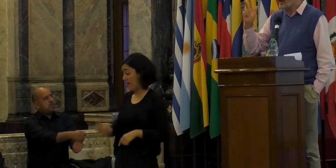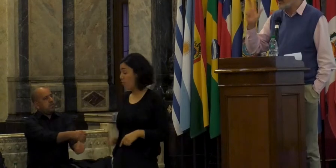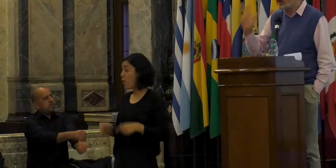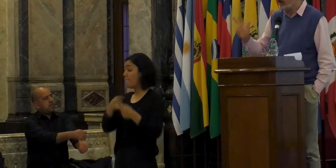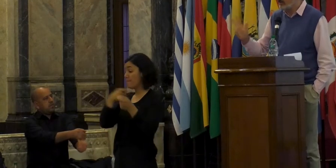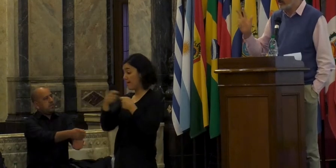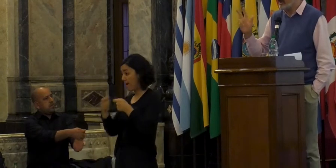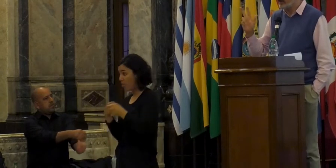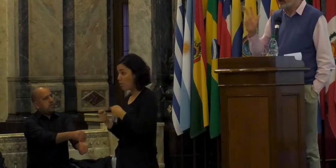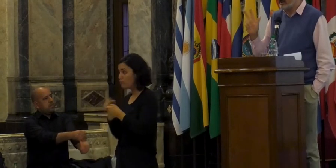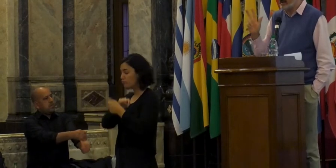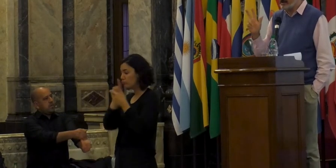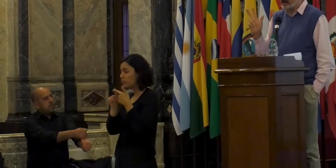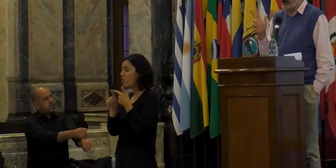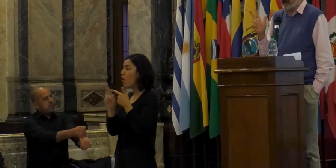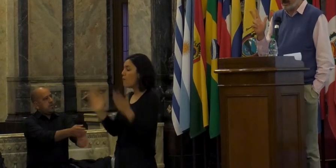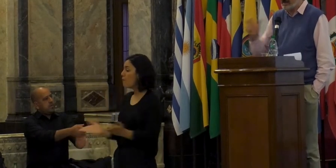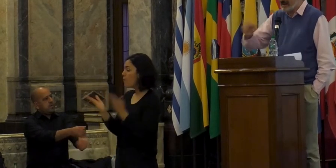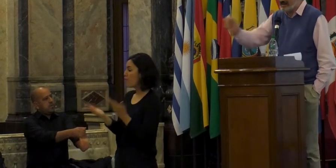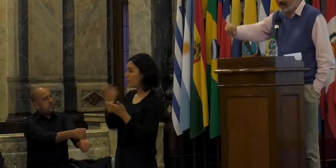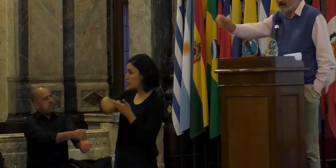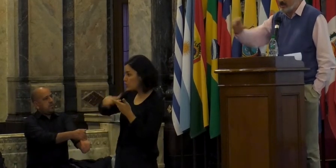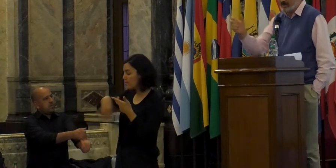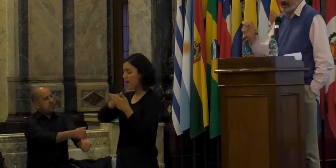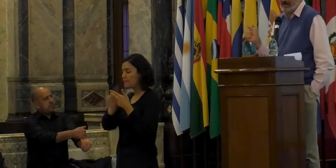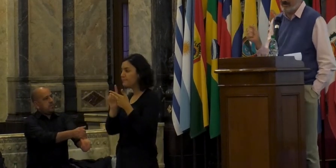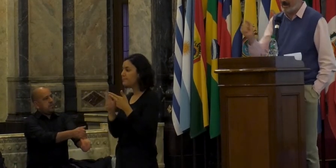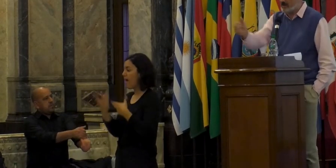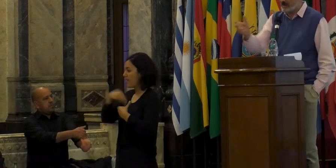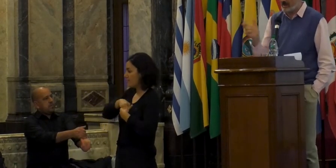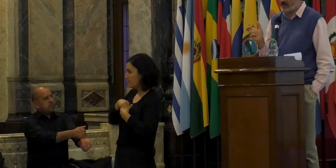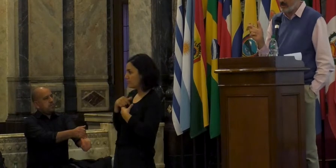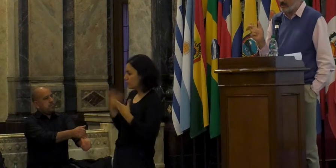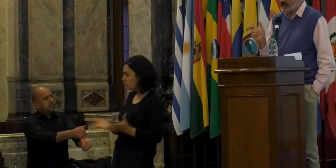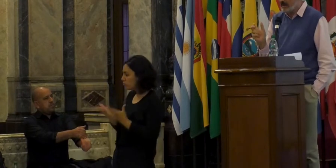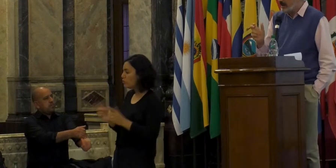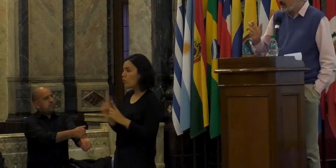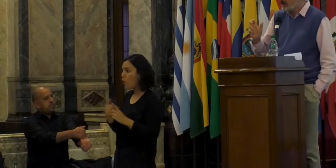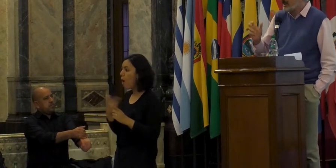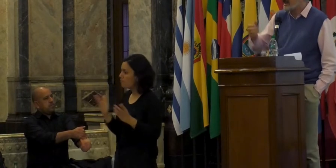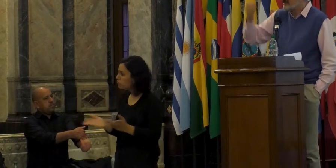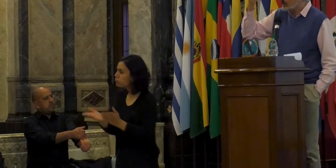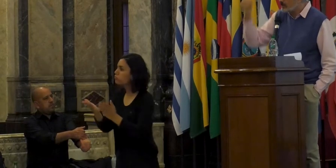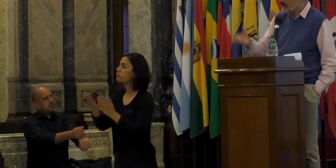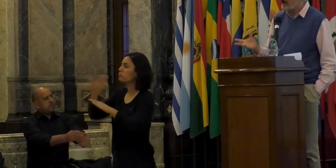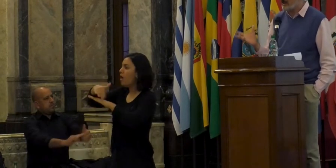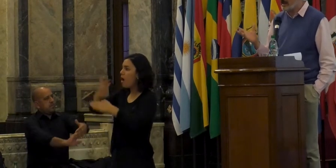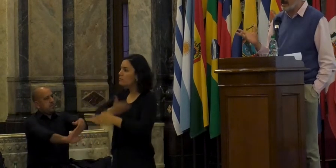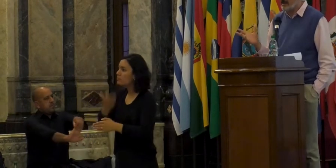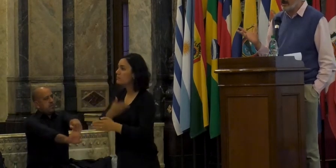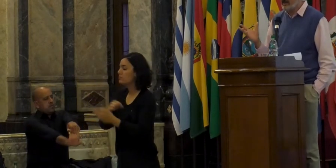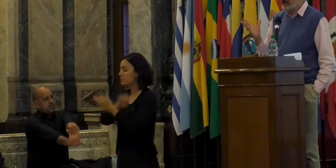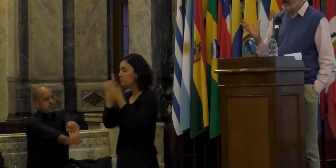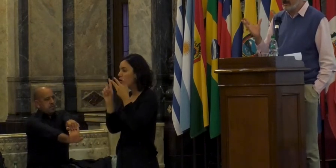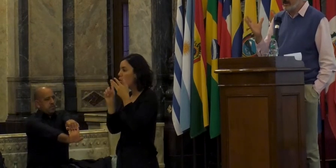mercado, está el marco de los movimientos sociales, que lo que hacen es agitar la vida privada para llevarla en una dirección o en otra, y luego están las estructuras de la vida,